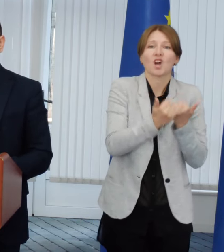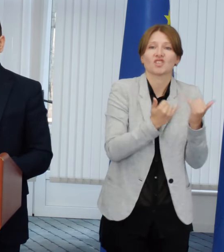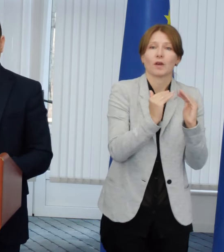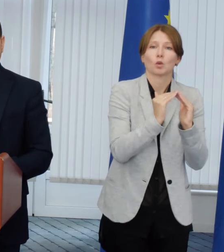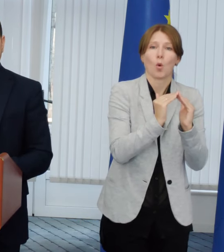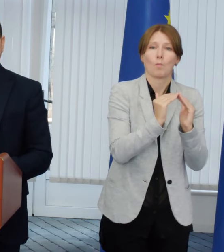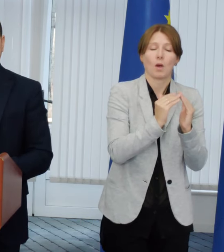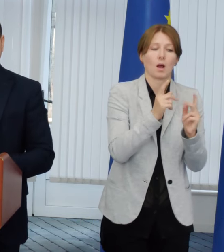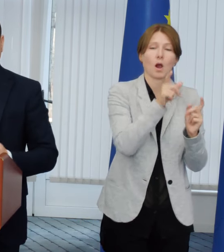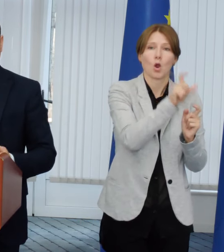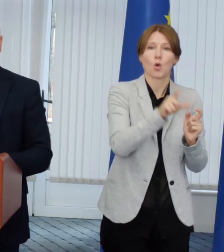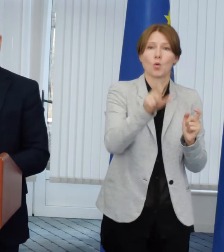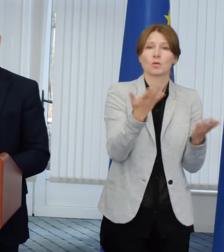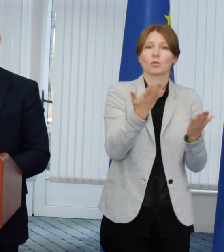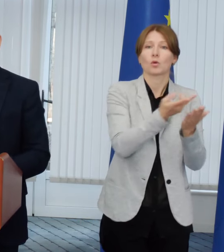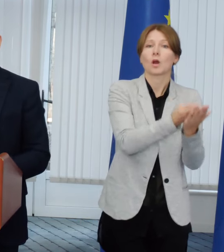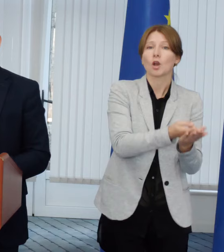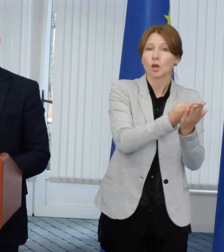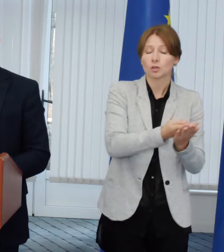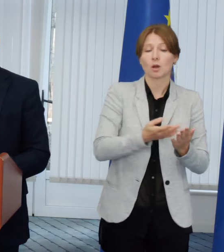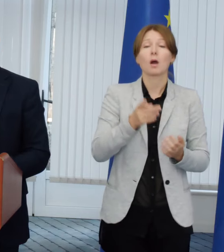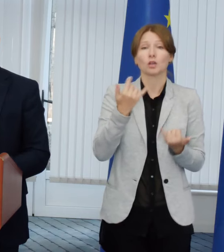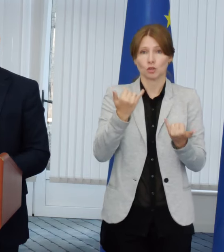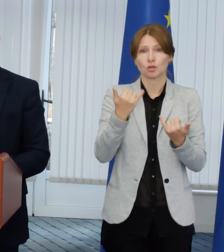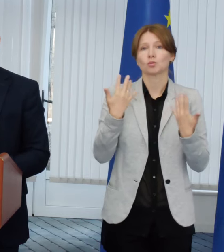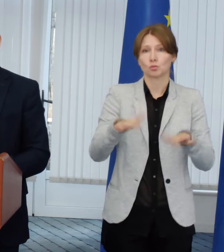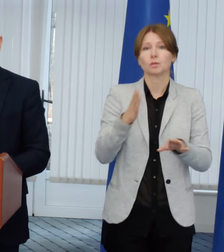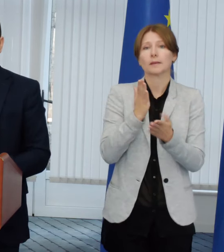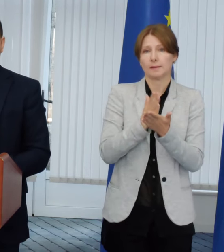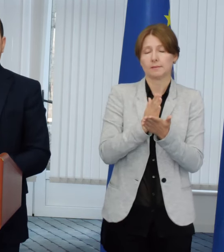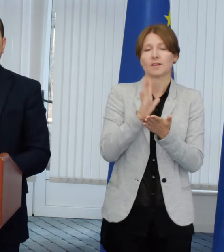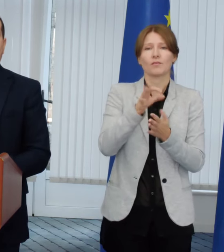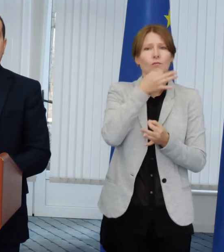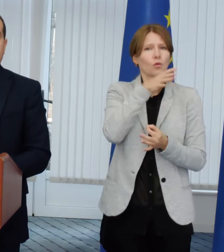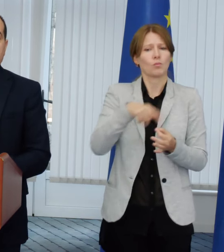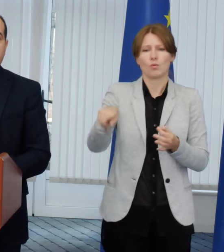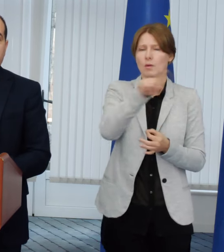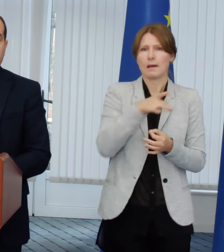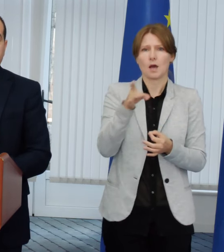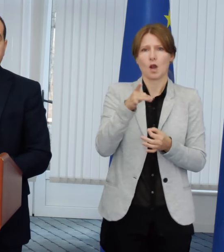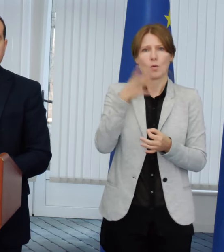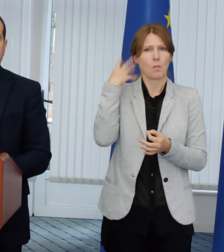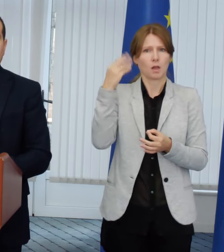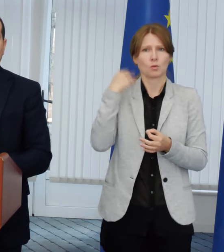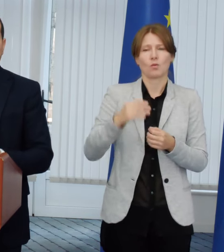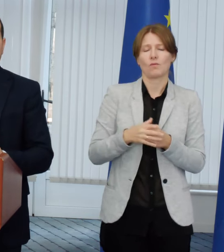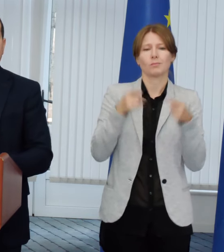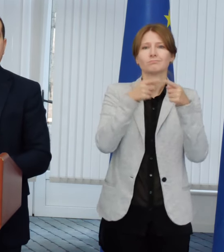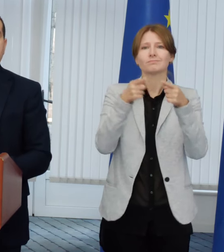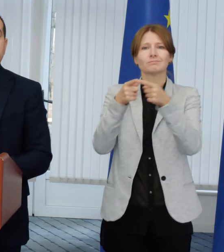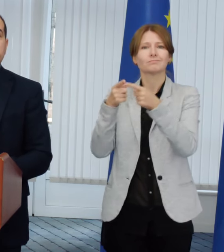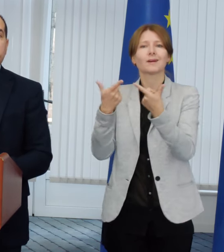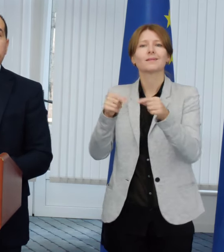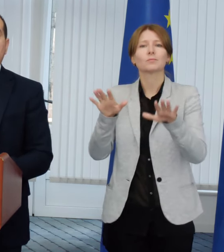La momentul de față, acest serviciu este disponibil în toate raioanele Republicii Moldova. Vorbim aproximativ de un număr